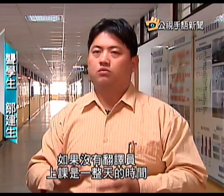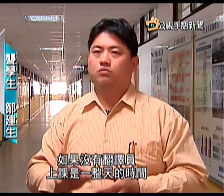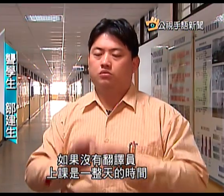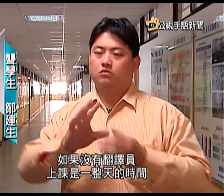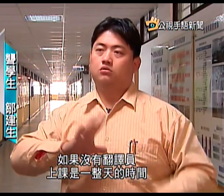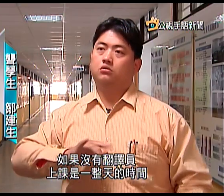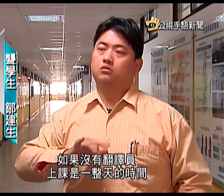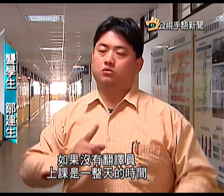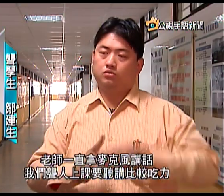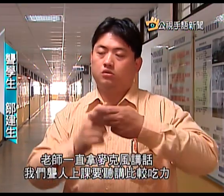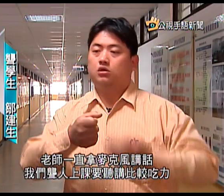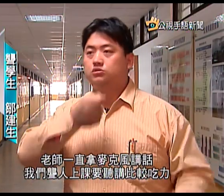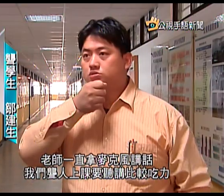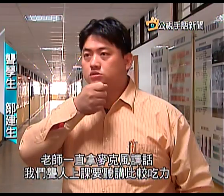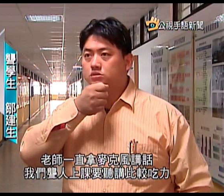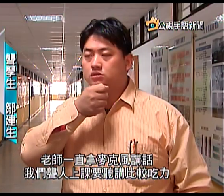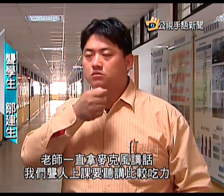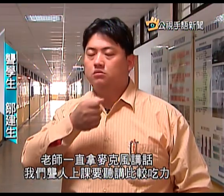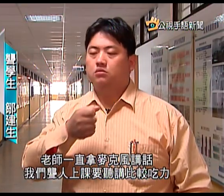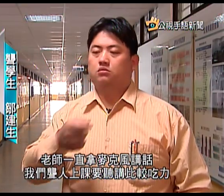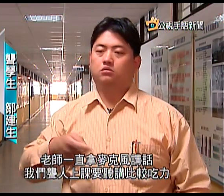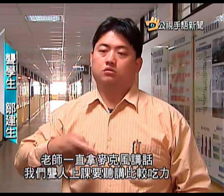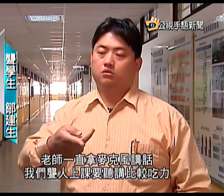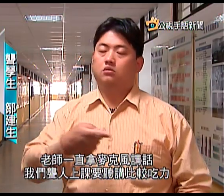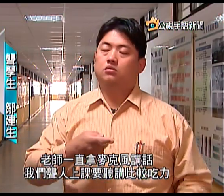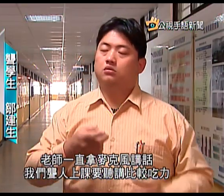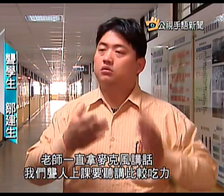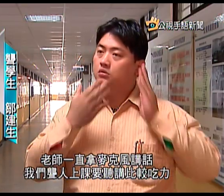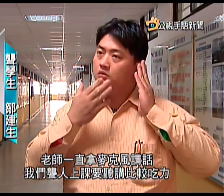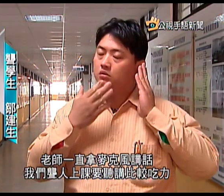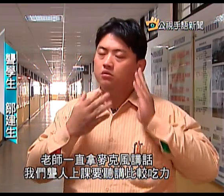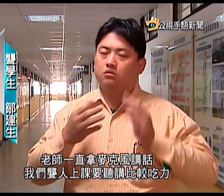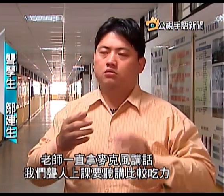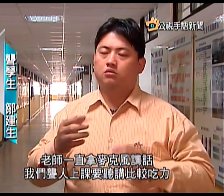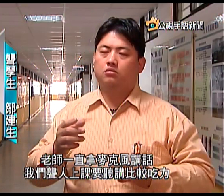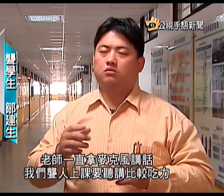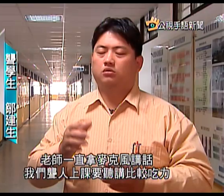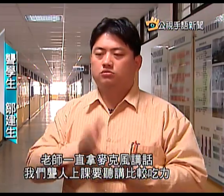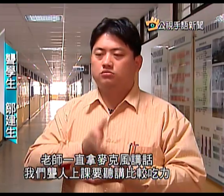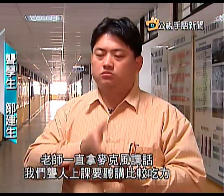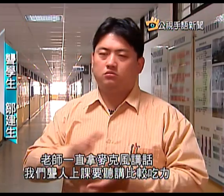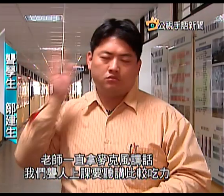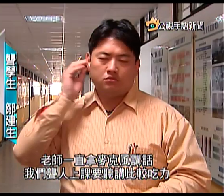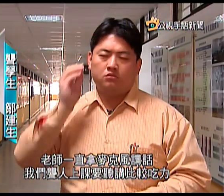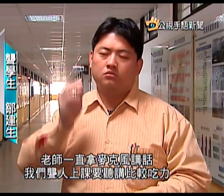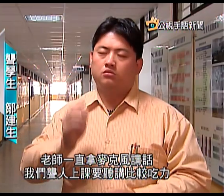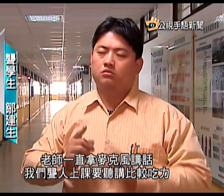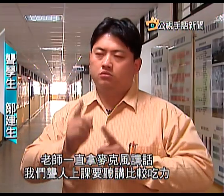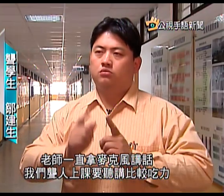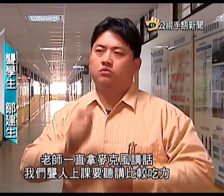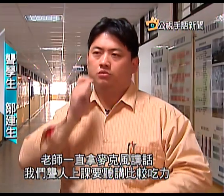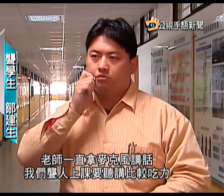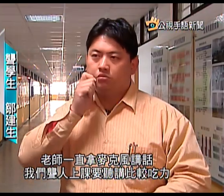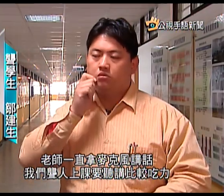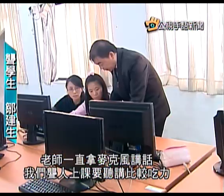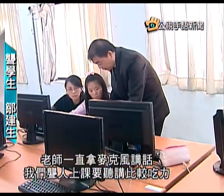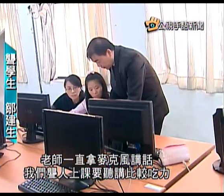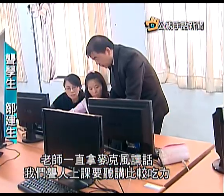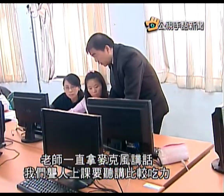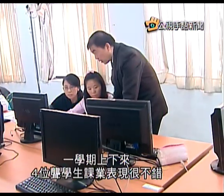间，老师一直拿麦克风讲话，我们聋人上课要听讲比较吃力。 而一整个学期